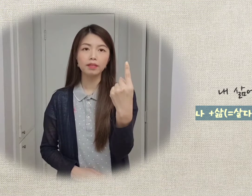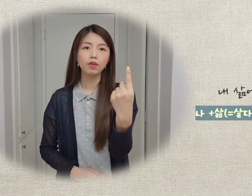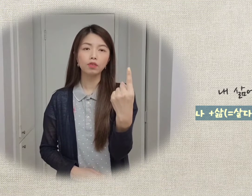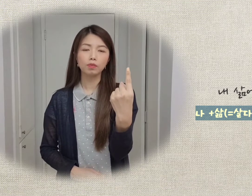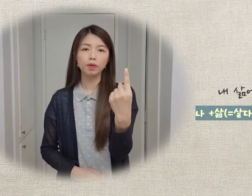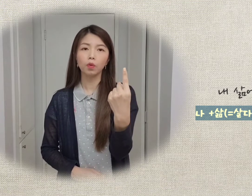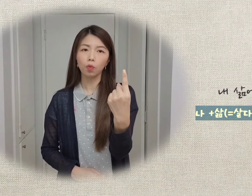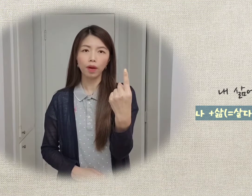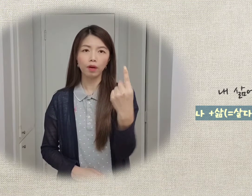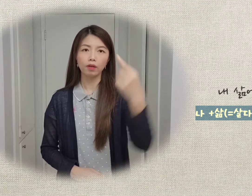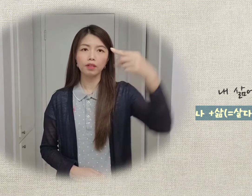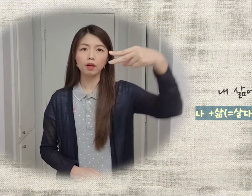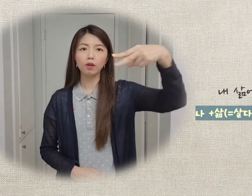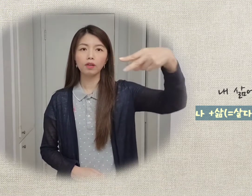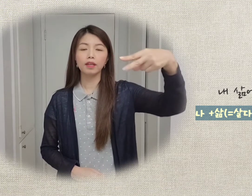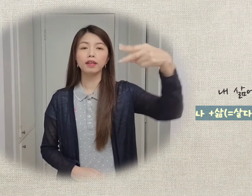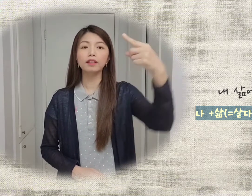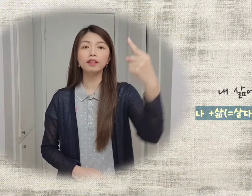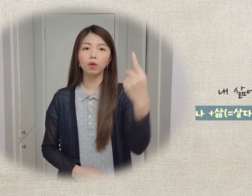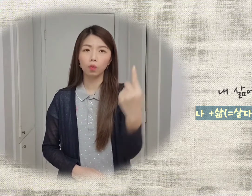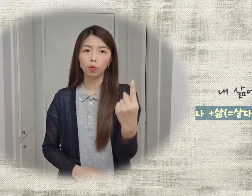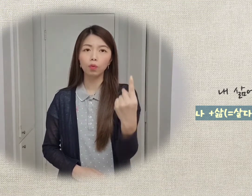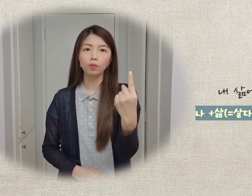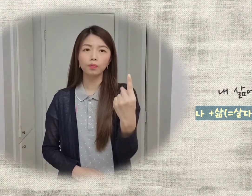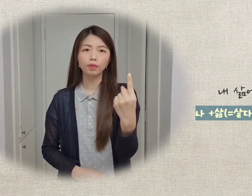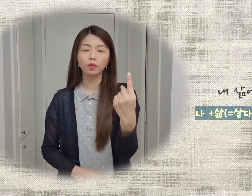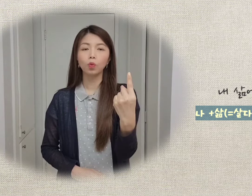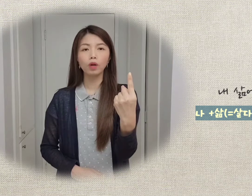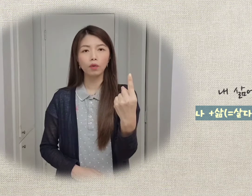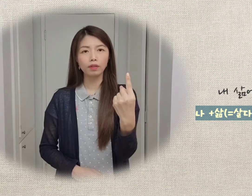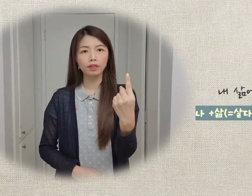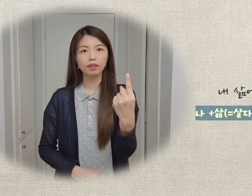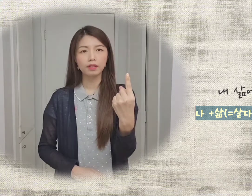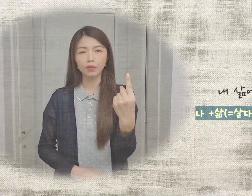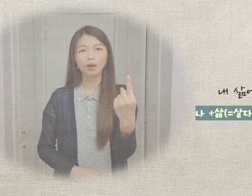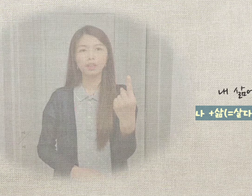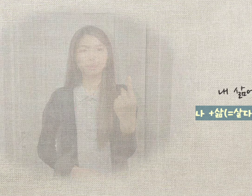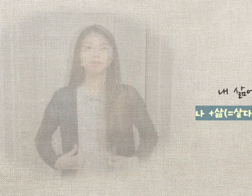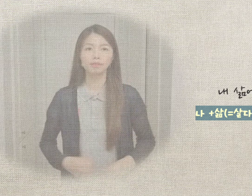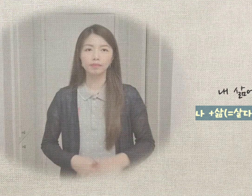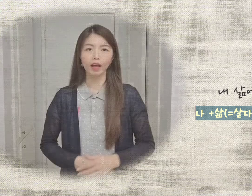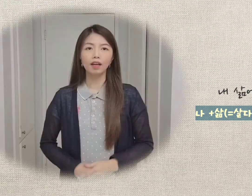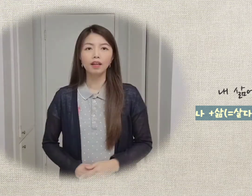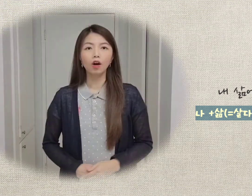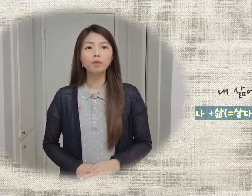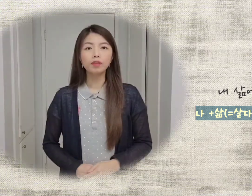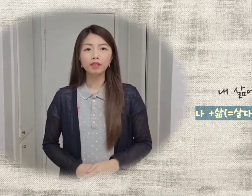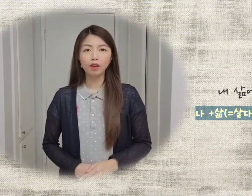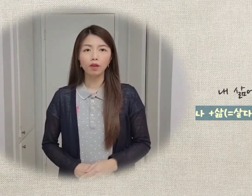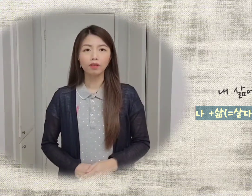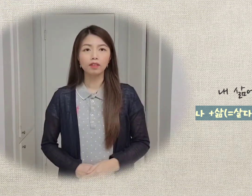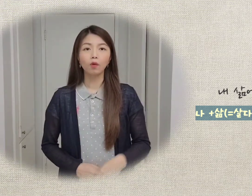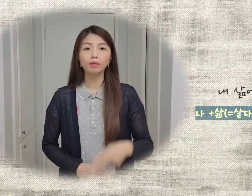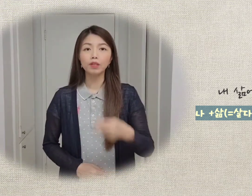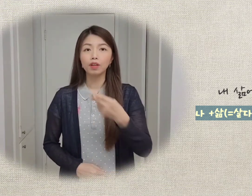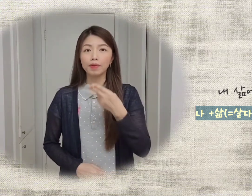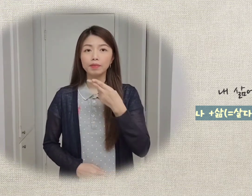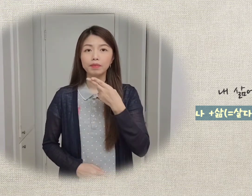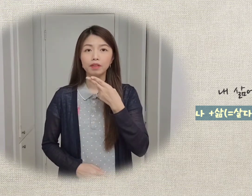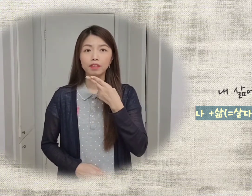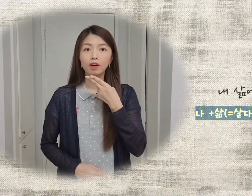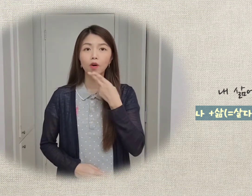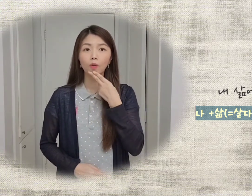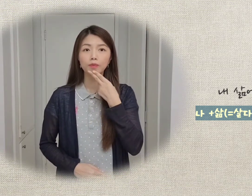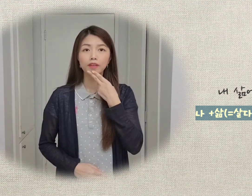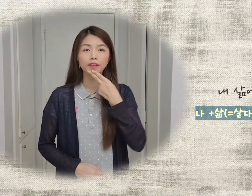검지만 세워주시면 오예요. 그래서 디귿, 오. 도라고 하는 지어가 됩니다. 없었던 것을, 없다수